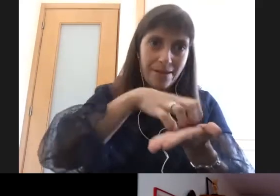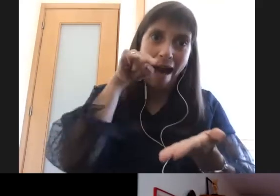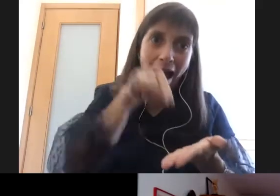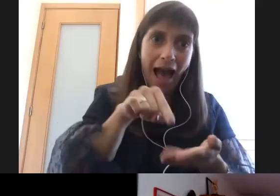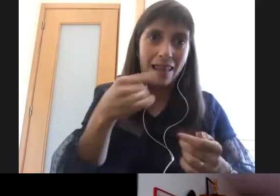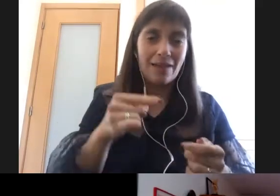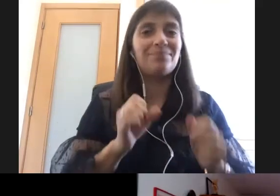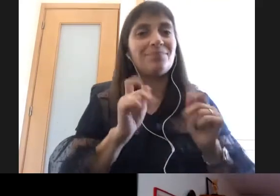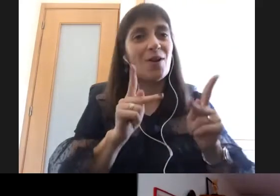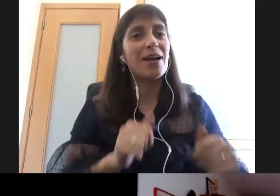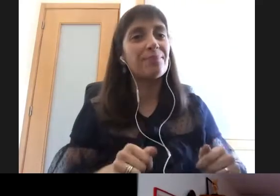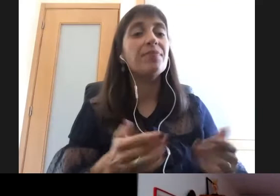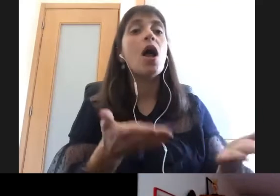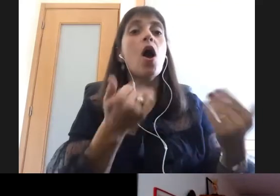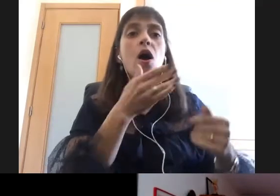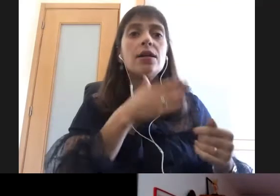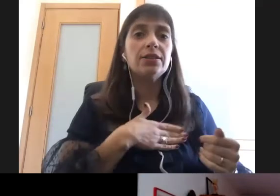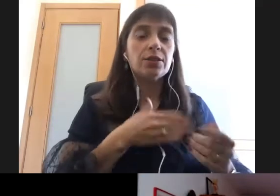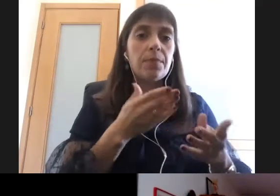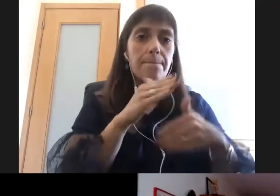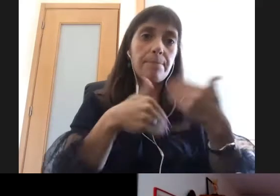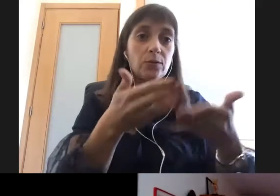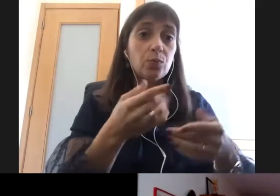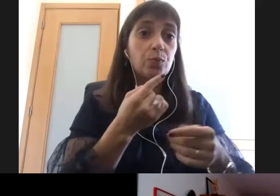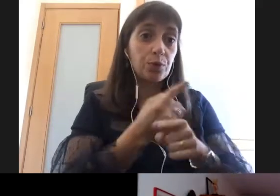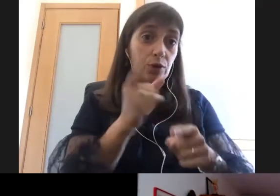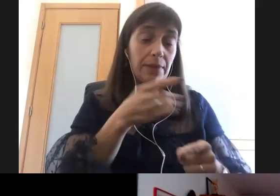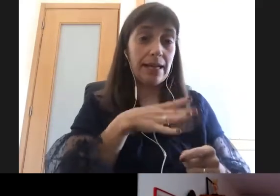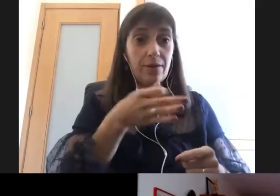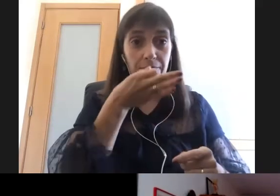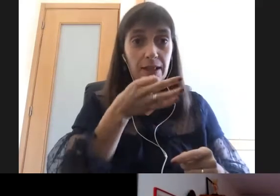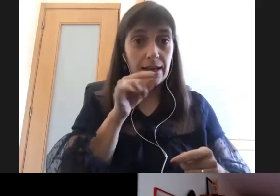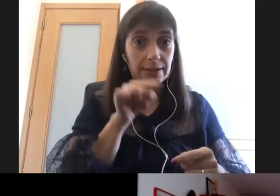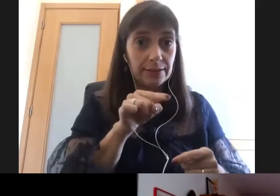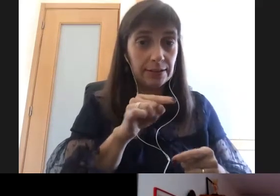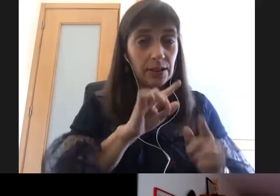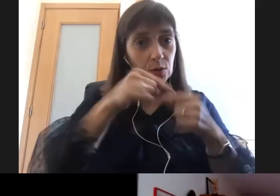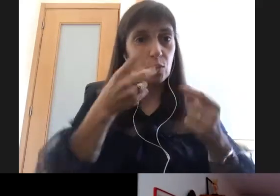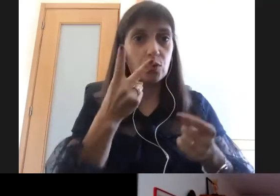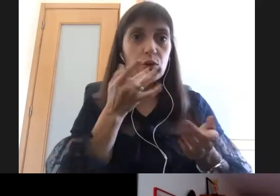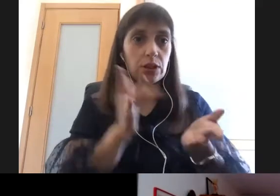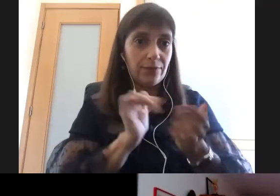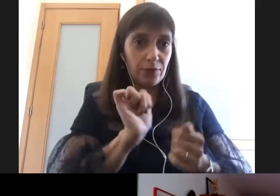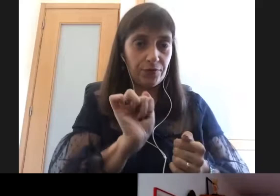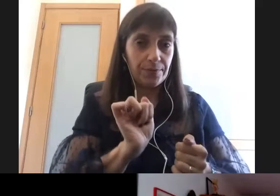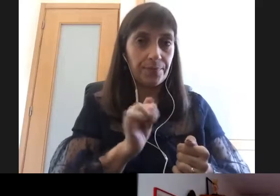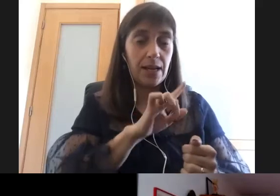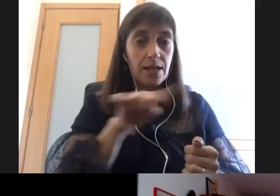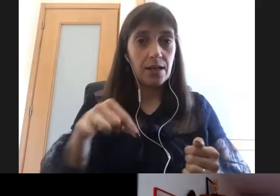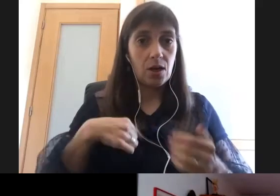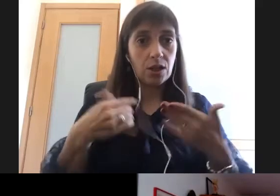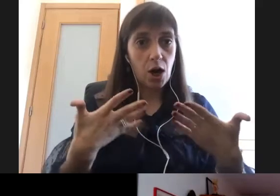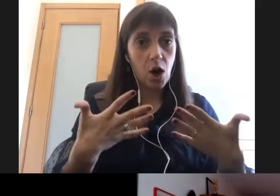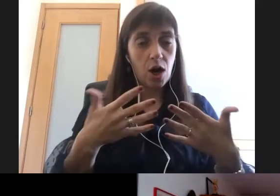Tá bom. Andando um bocadinho, que eu queria falar ainda sobre os outros dois livros, nós vamos aqui para o